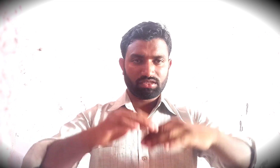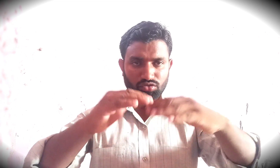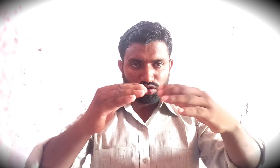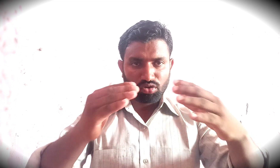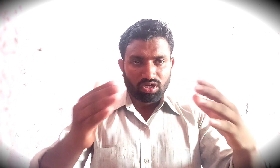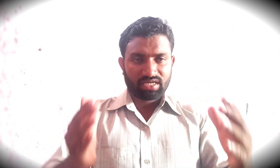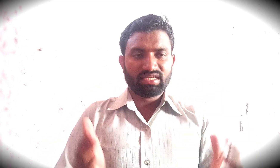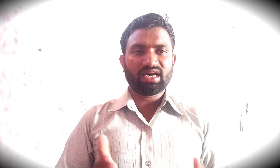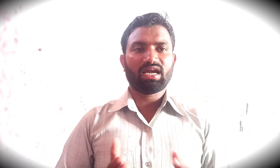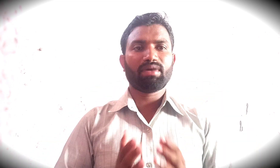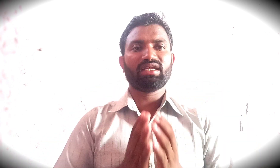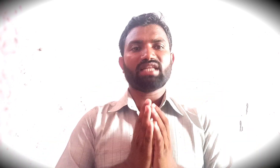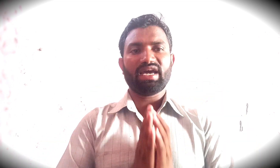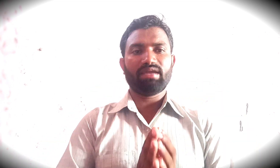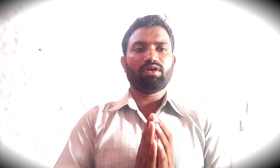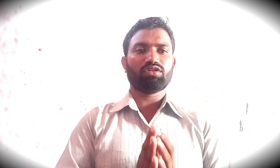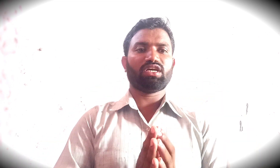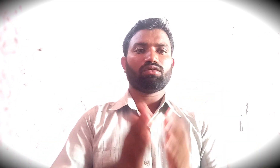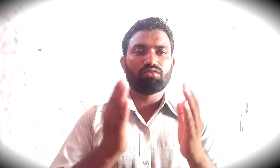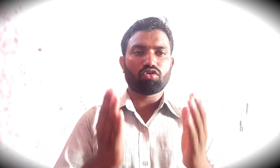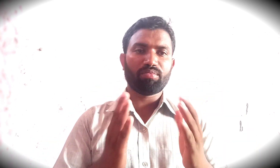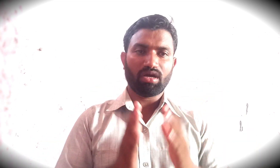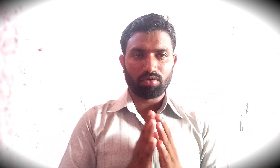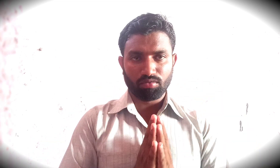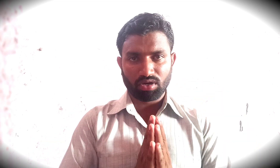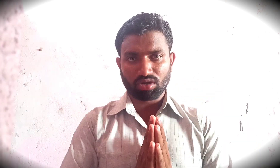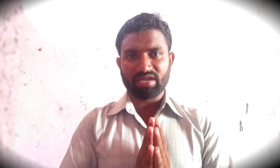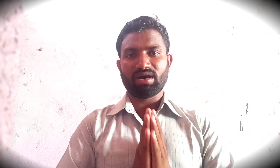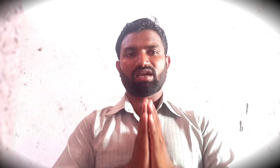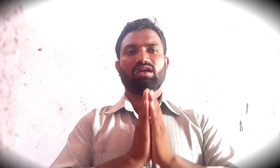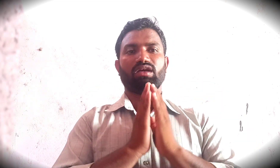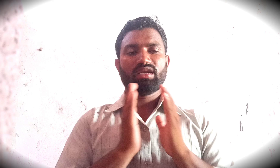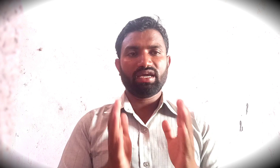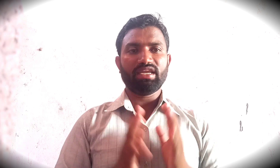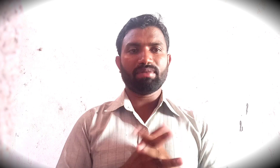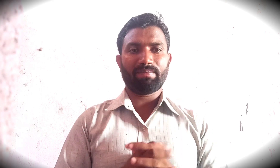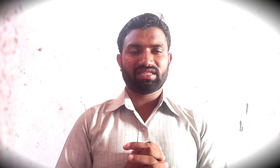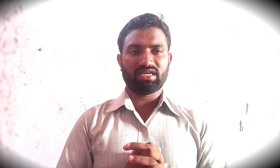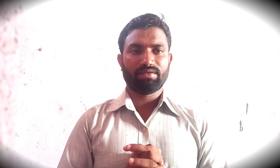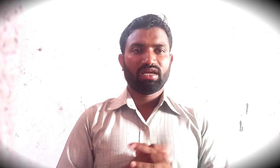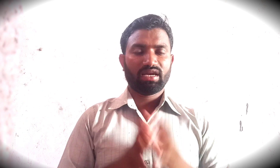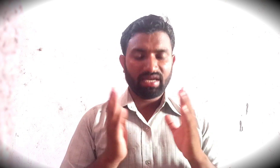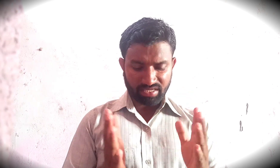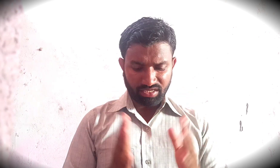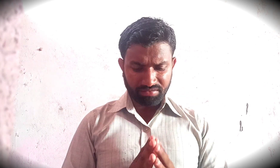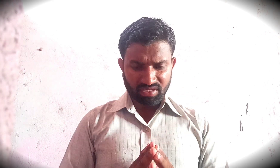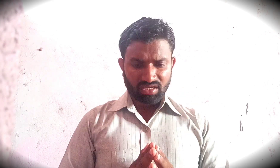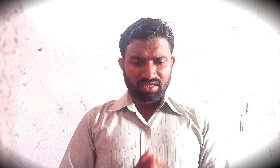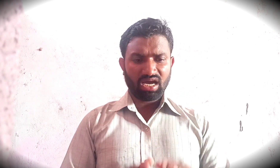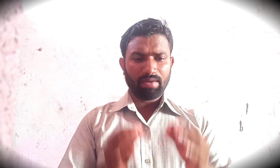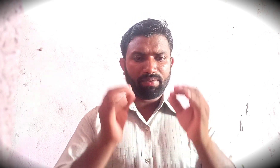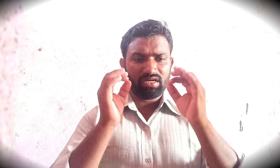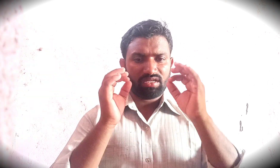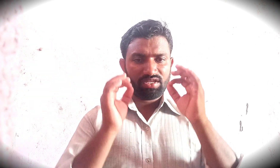जो अधिकार हमारे दायरे में होते हैं उनको भी हम हूबहू कई बार नहीं निभा पाते हैं, लेकिन यहाँ पर